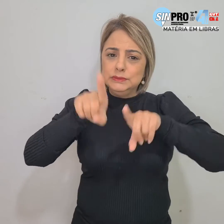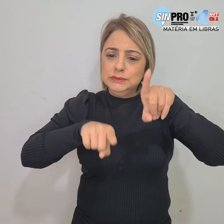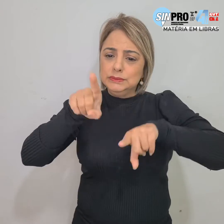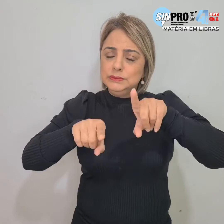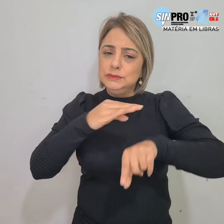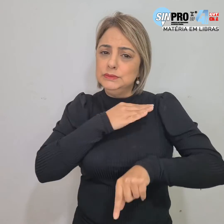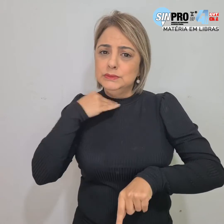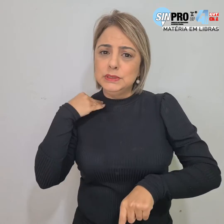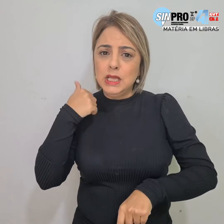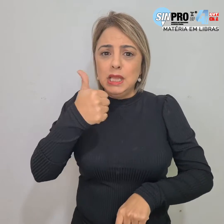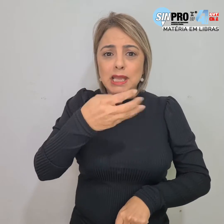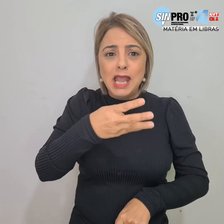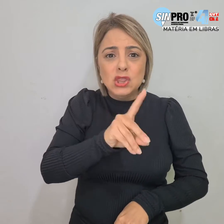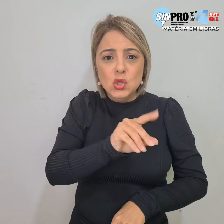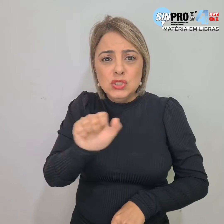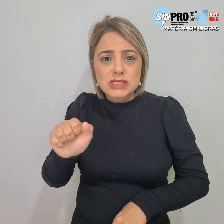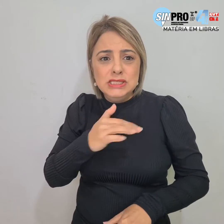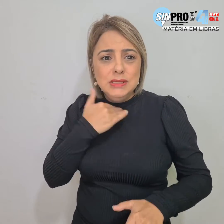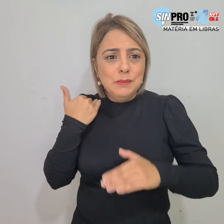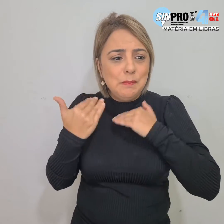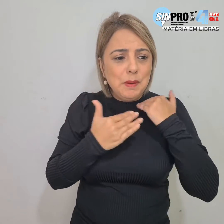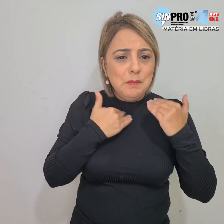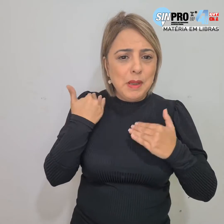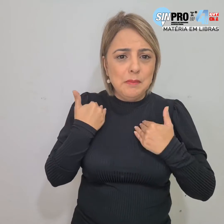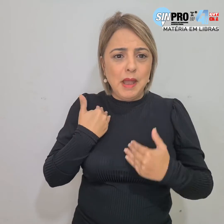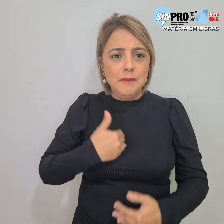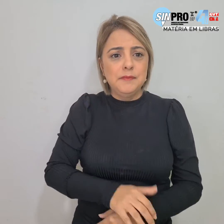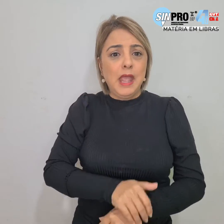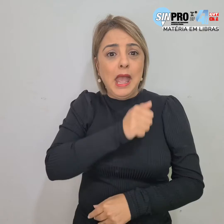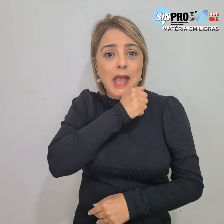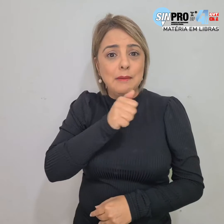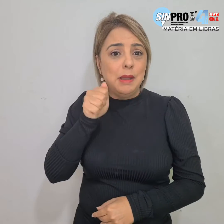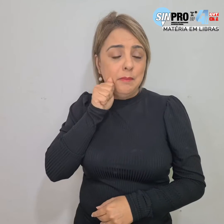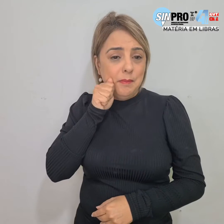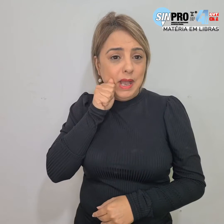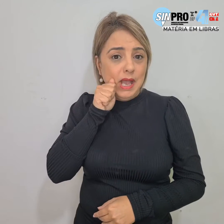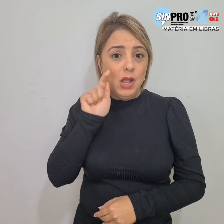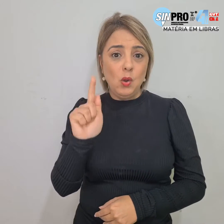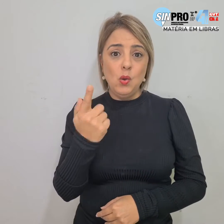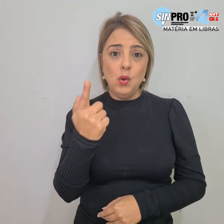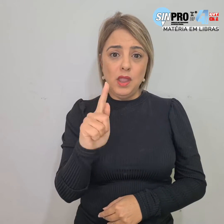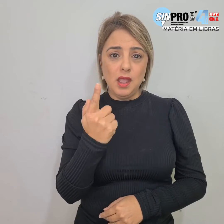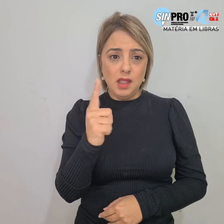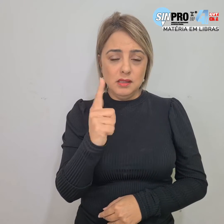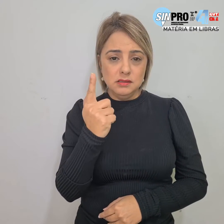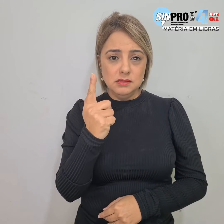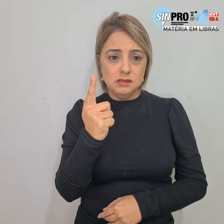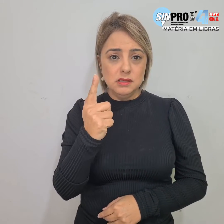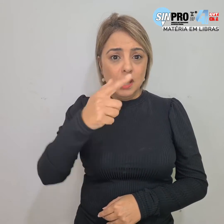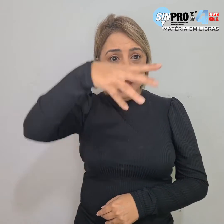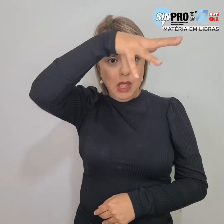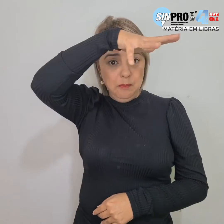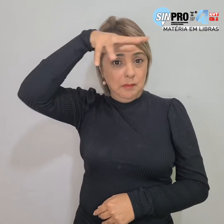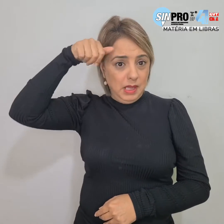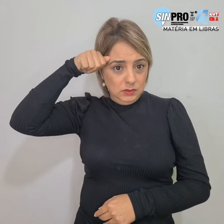dias. Amapá, Goiás, Mato Grosso do